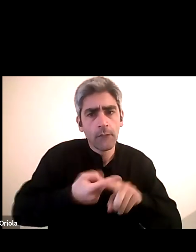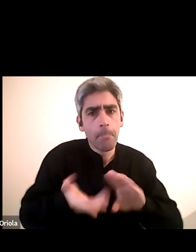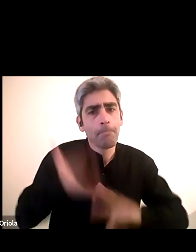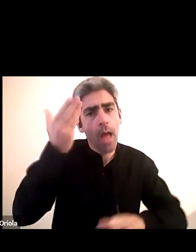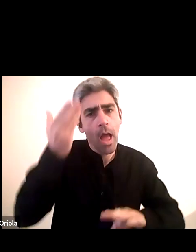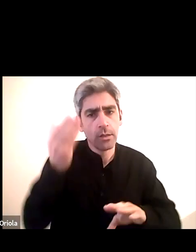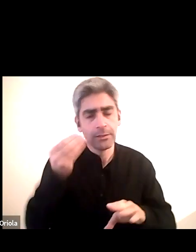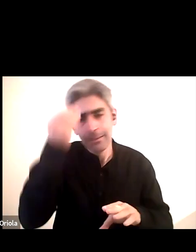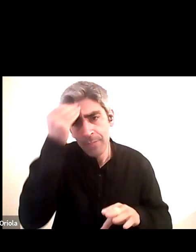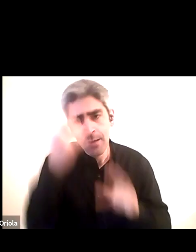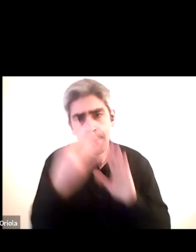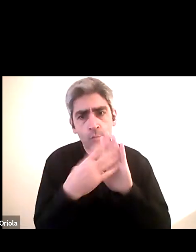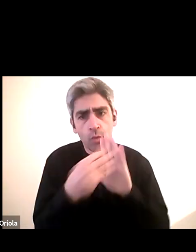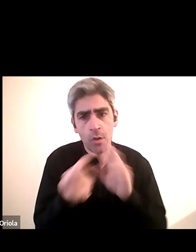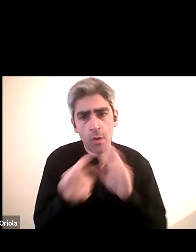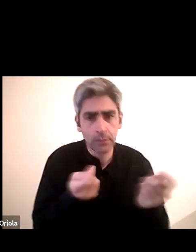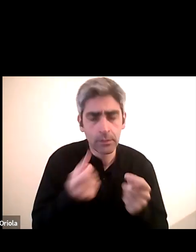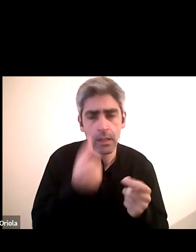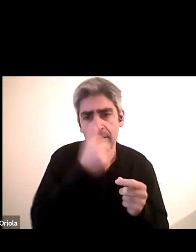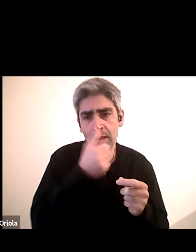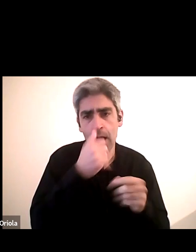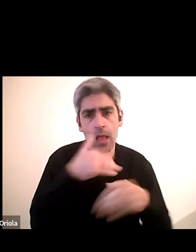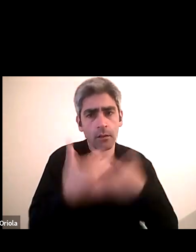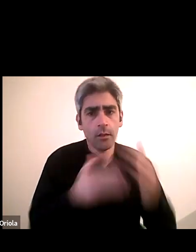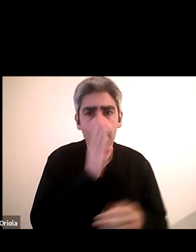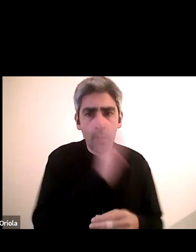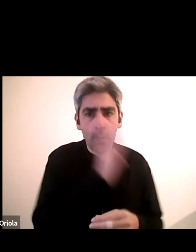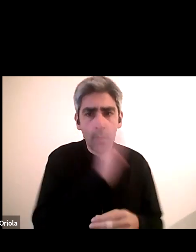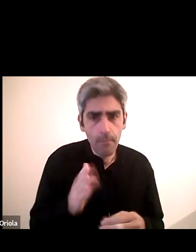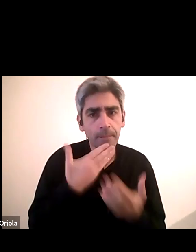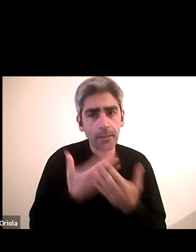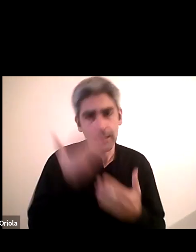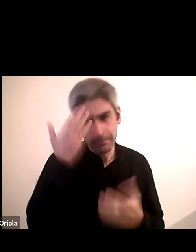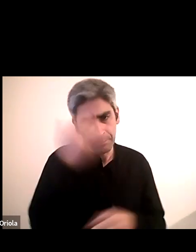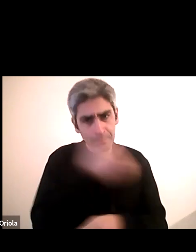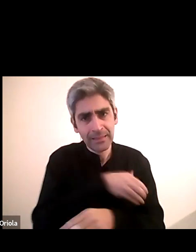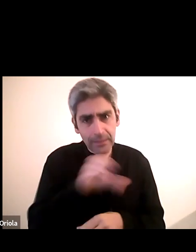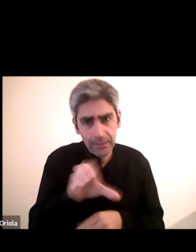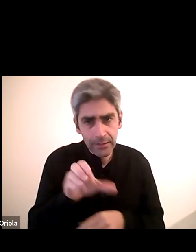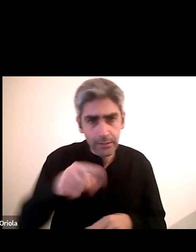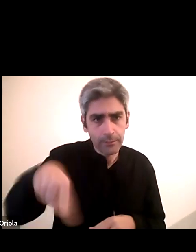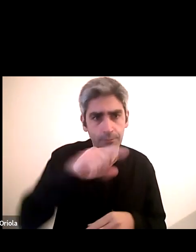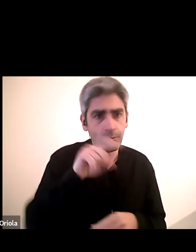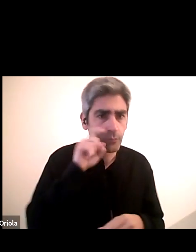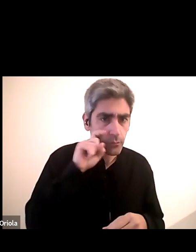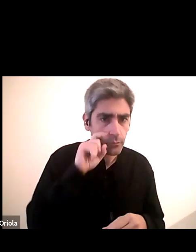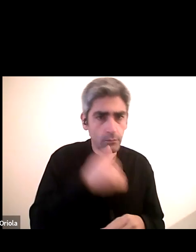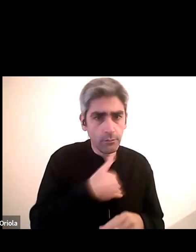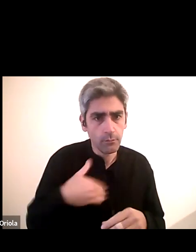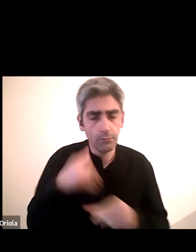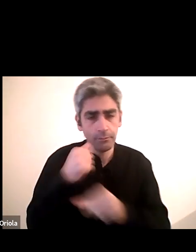de organização e pelas atividades que estão a ser desenvolvidas no âmbito da capacitação em segurança e saúde do